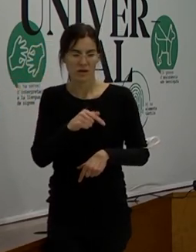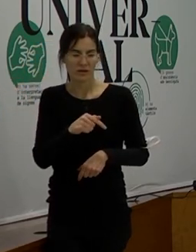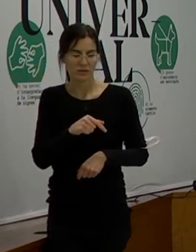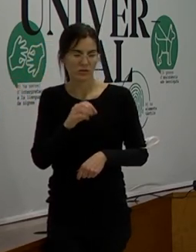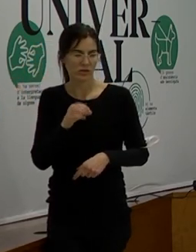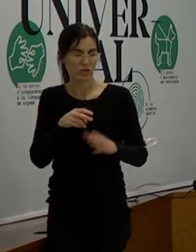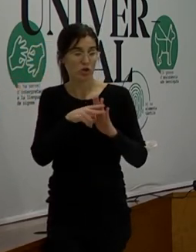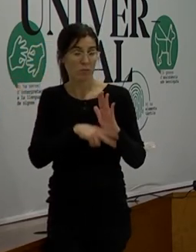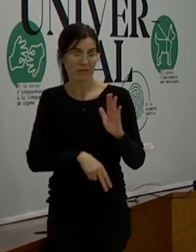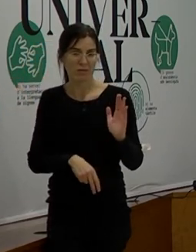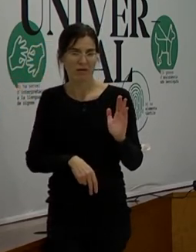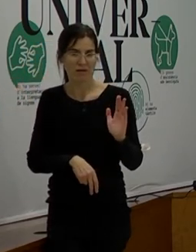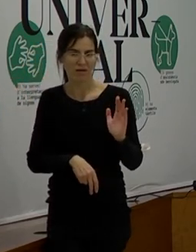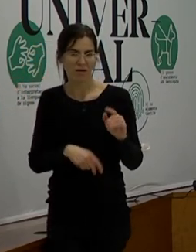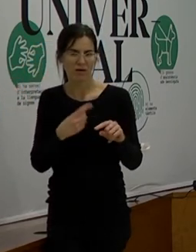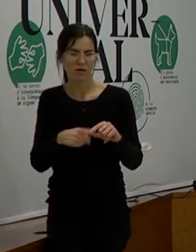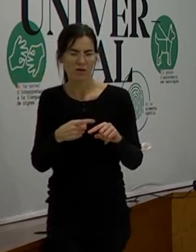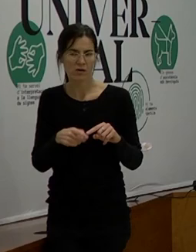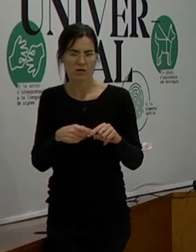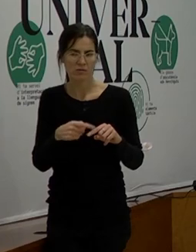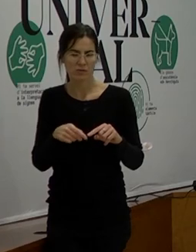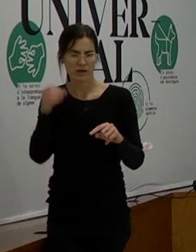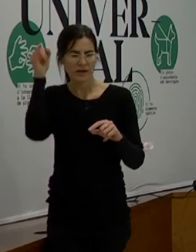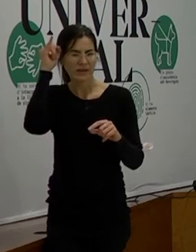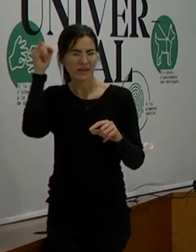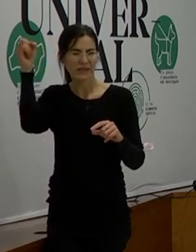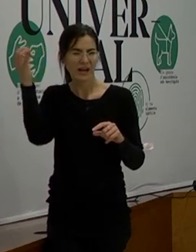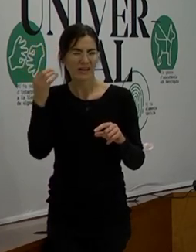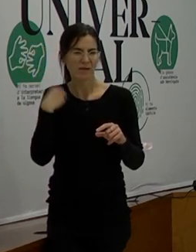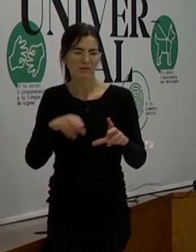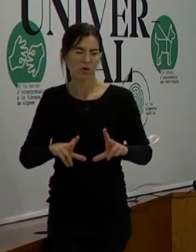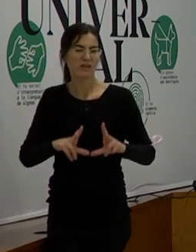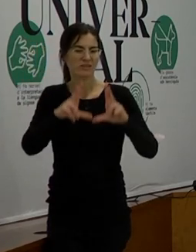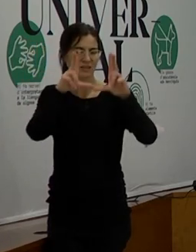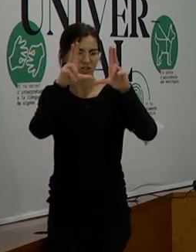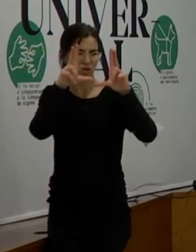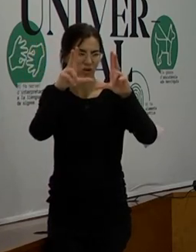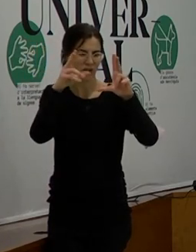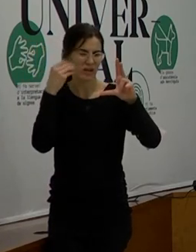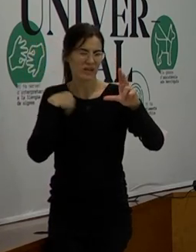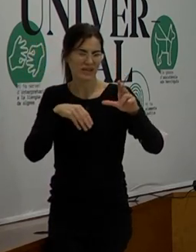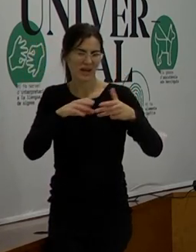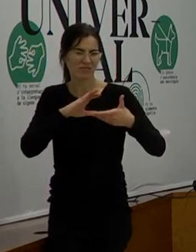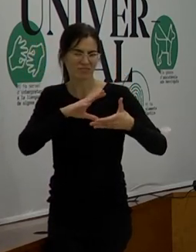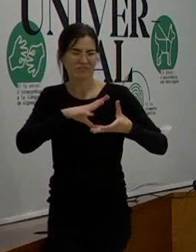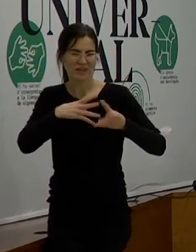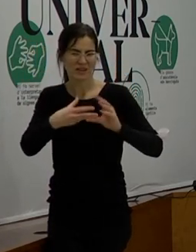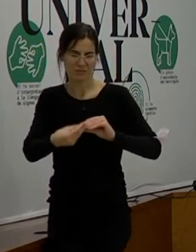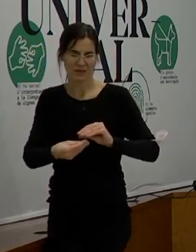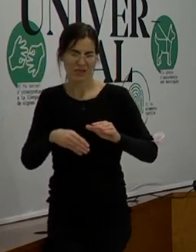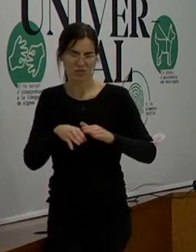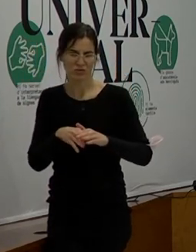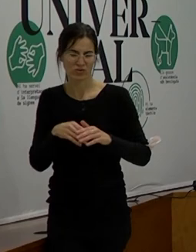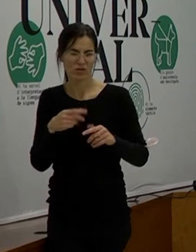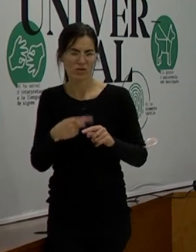és normativa. Per què? Perquè l'ideal seria que els ascensors estiguessin sectoritzats.